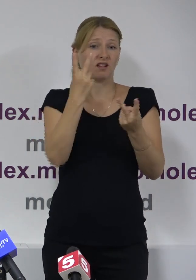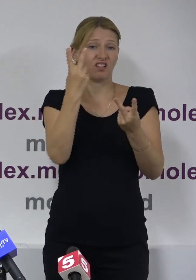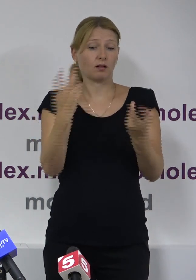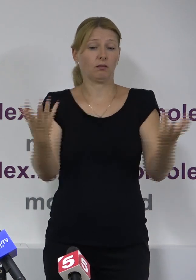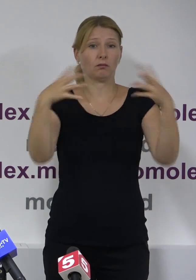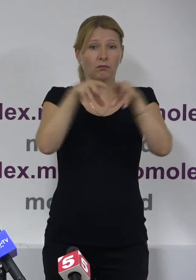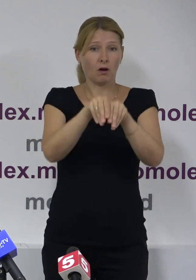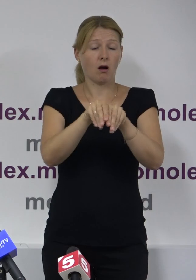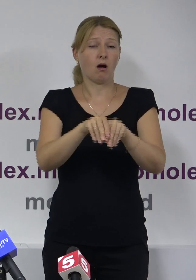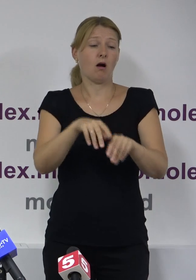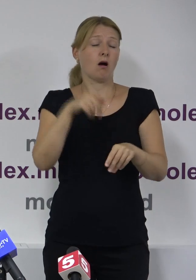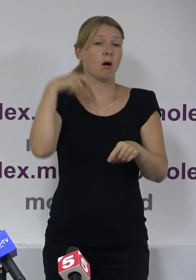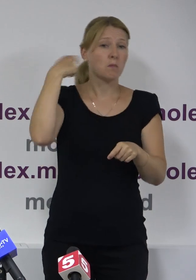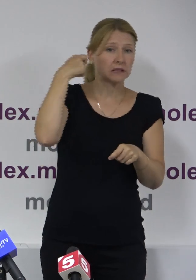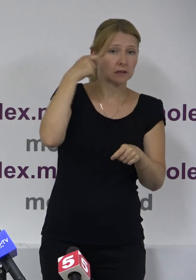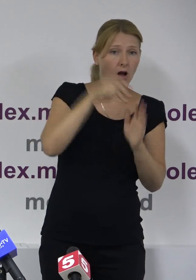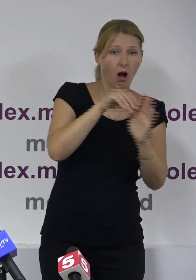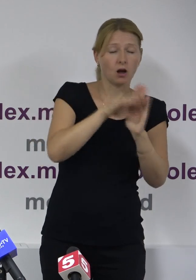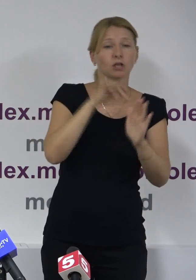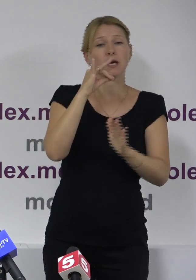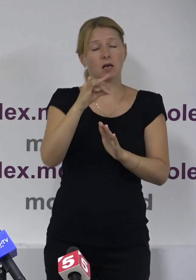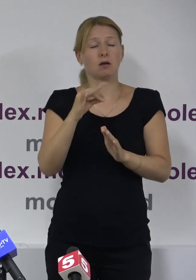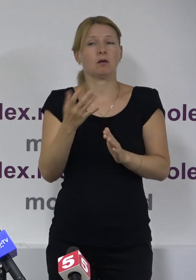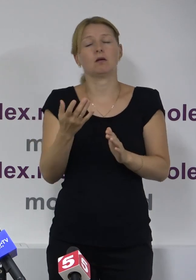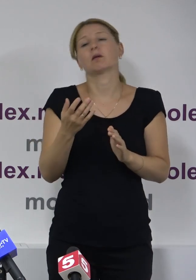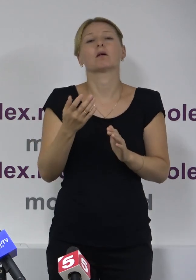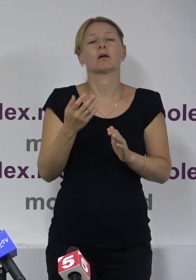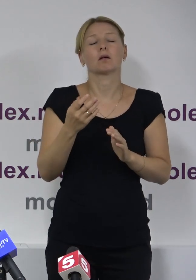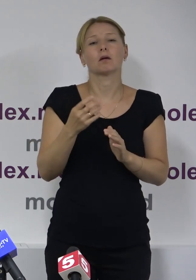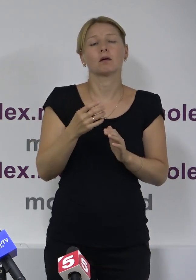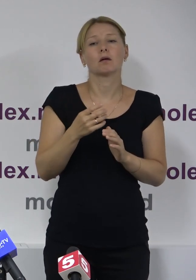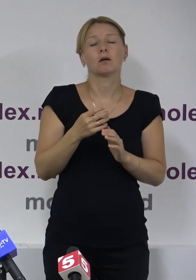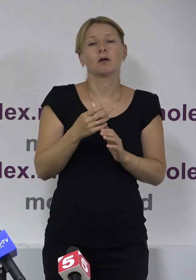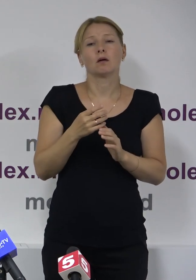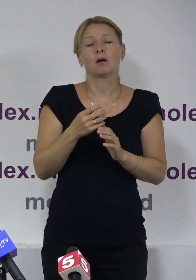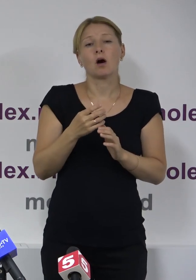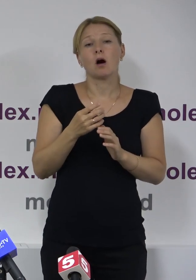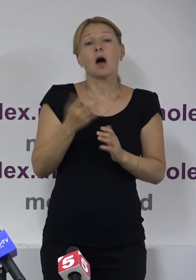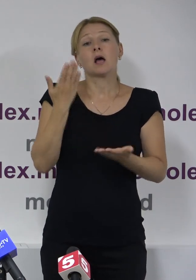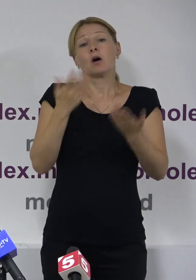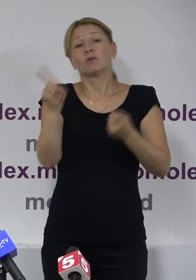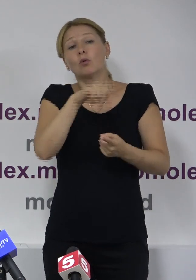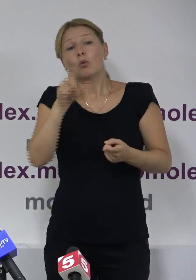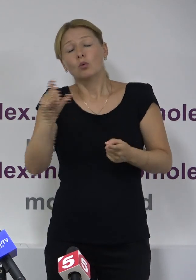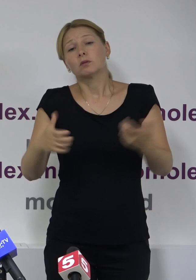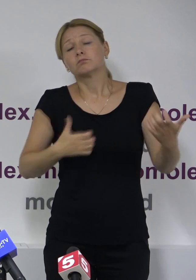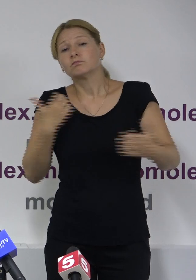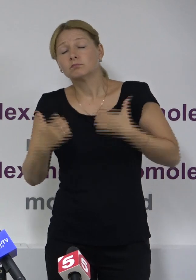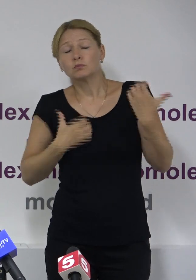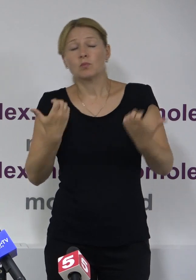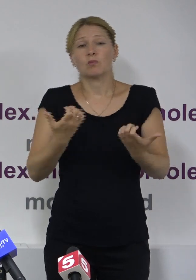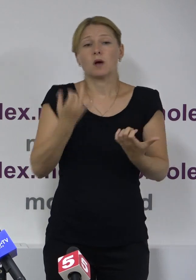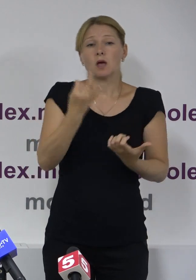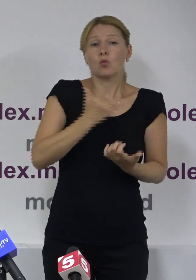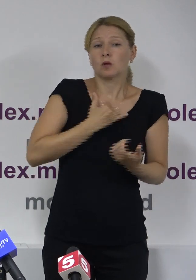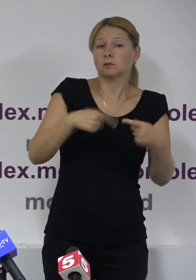vedem, din punct de vedere politic, al campaniei politice, al campaniei electorale, dacă temerile sau îngrijorările pe care noi le aveam